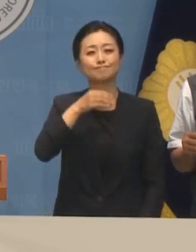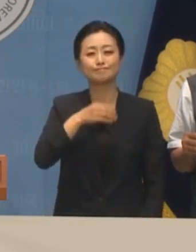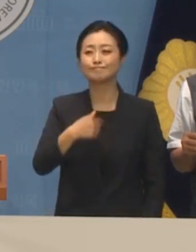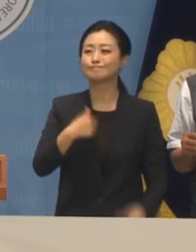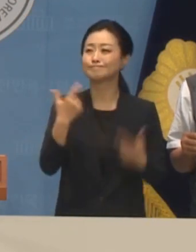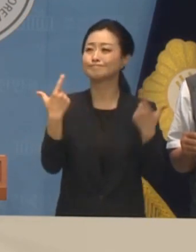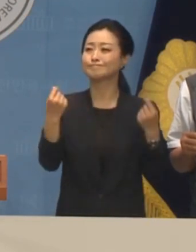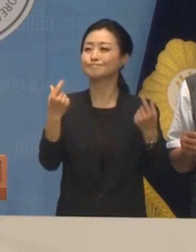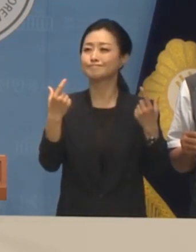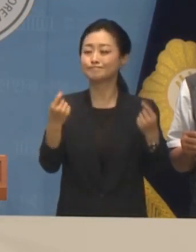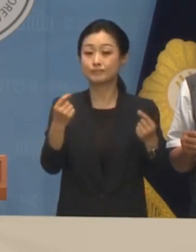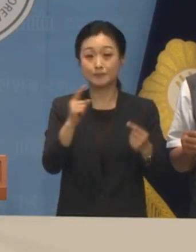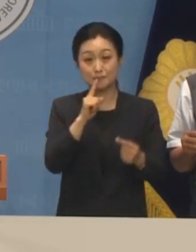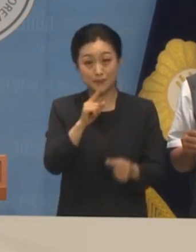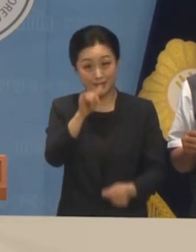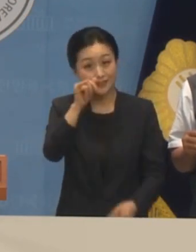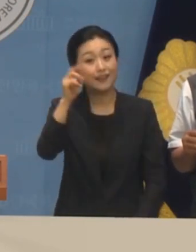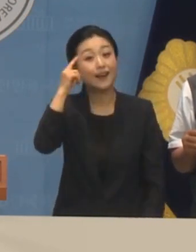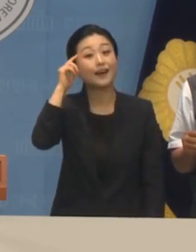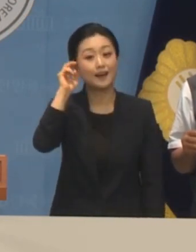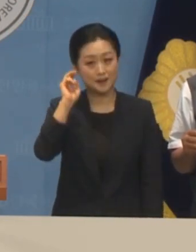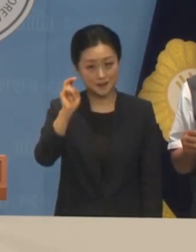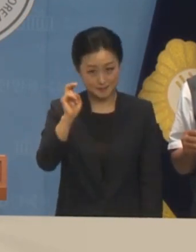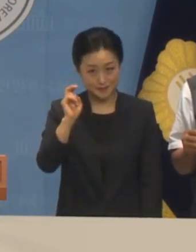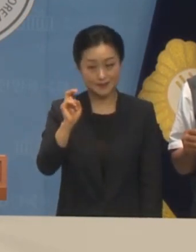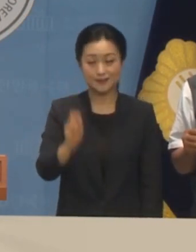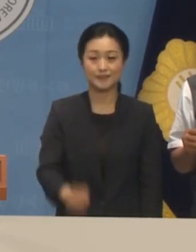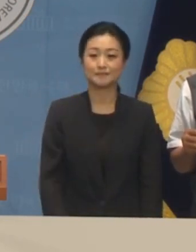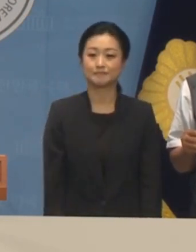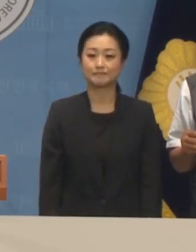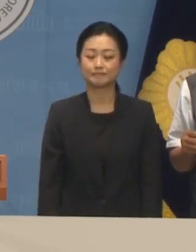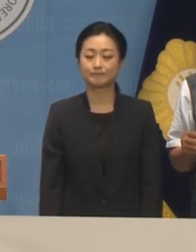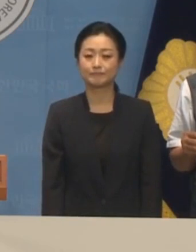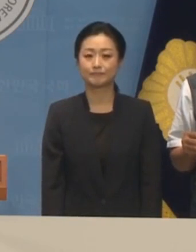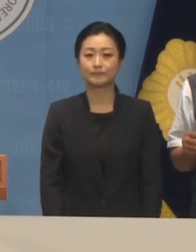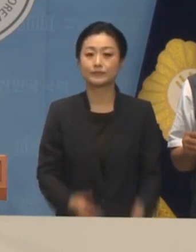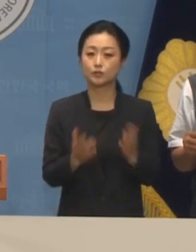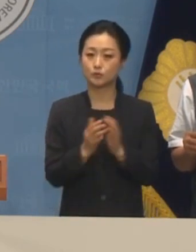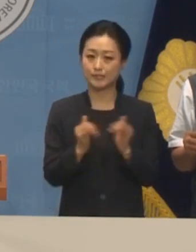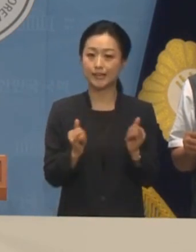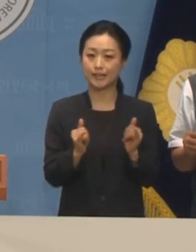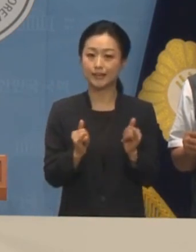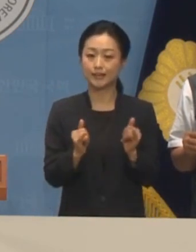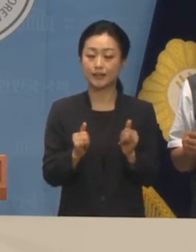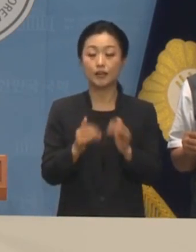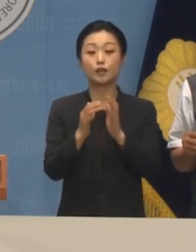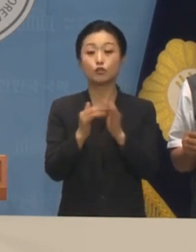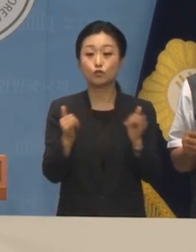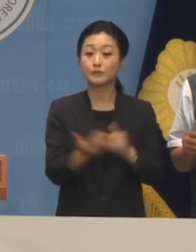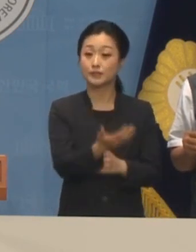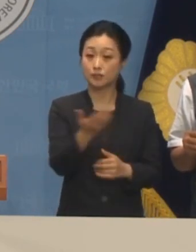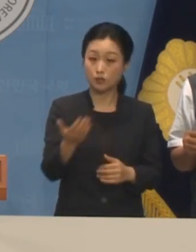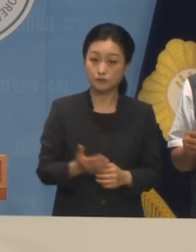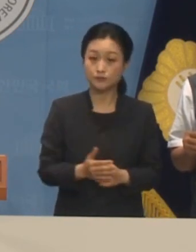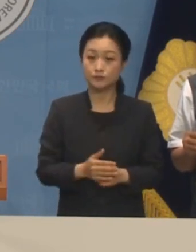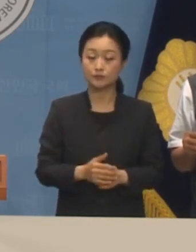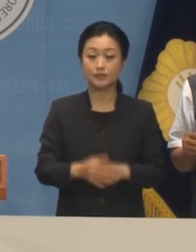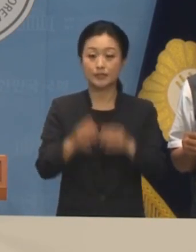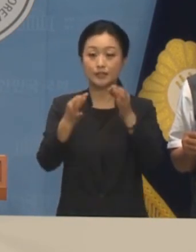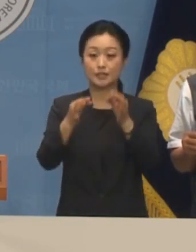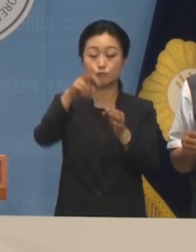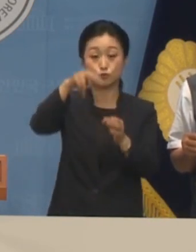정당하다고 강변하고 있는지도 모르겠습니다 노동자는 국민은 김문수